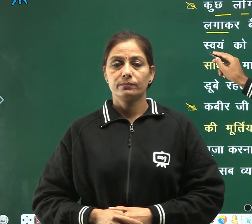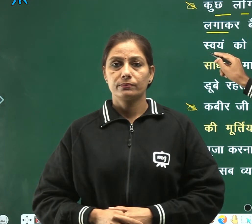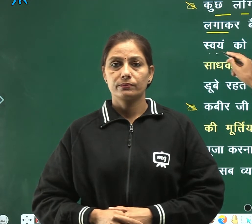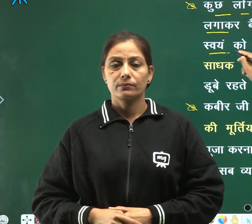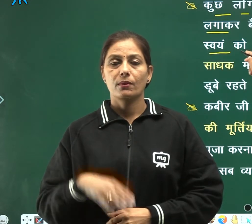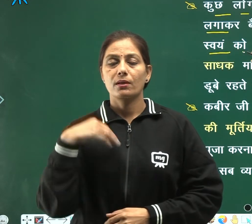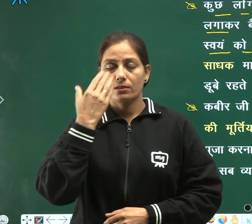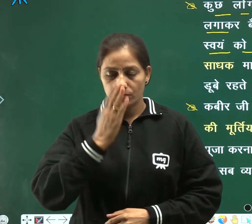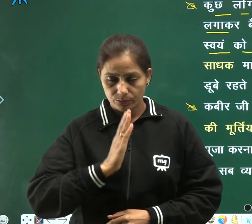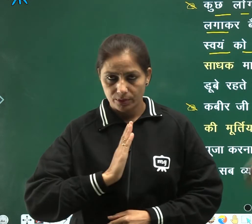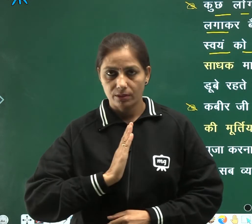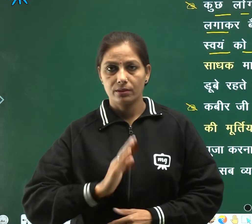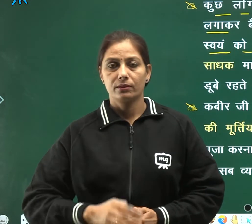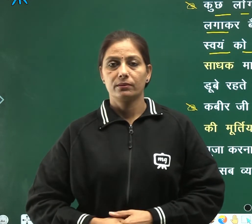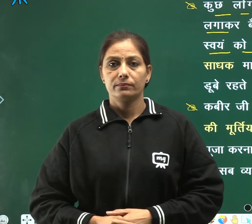ईश्वर का